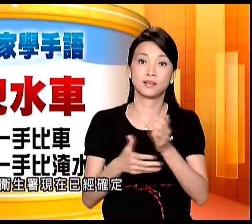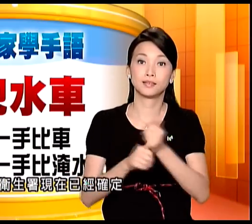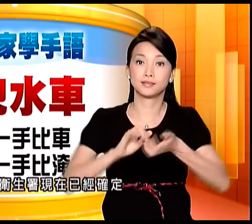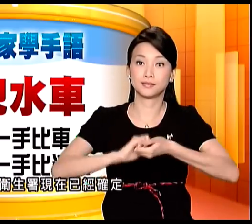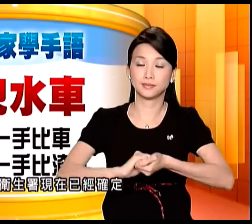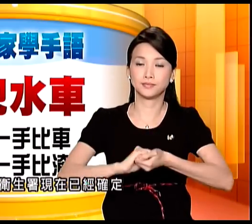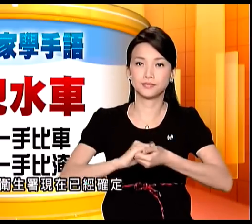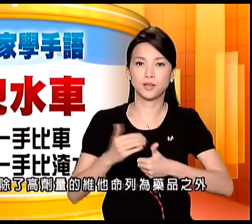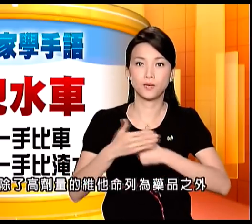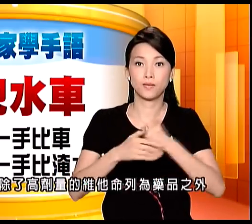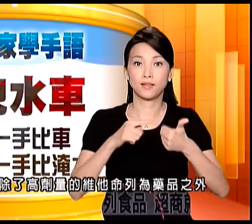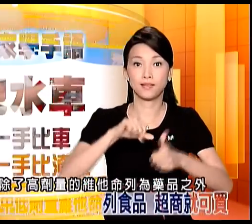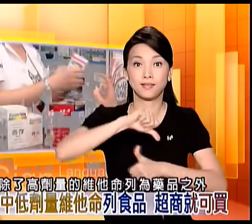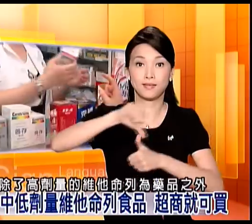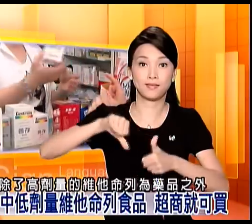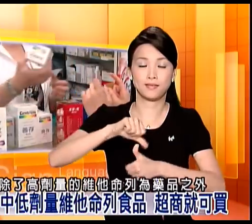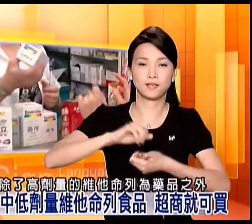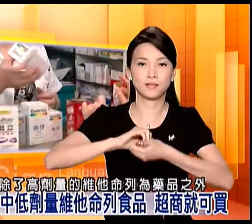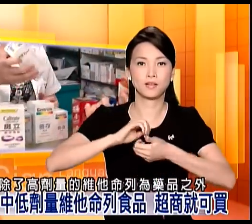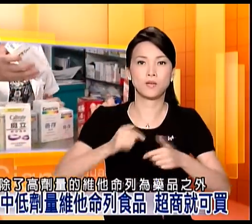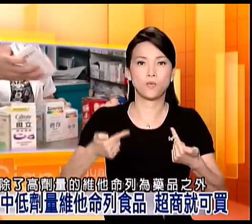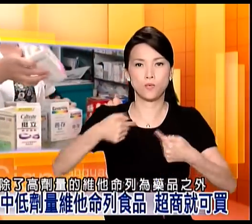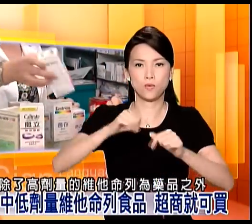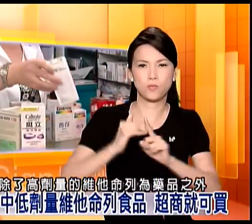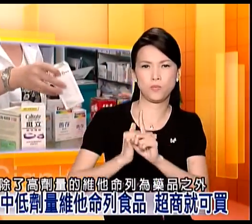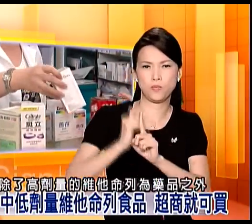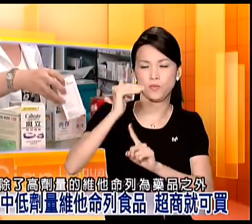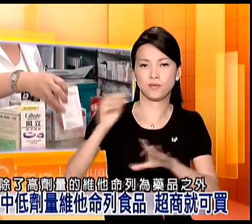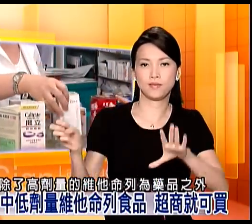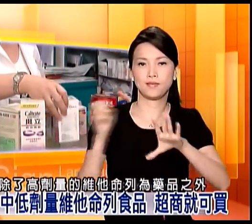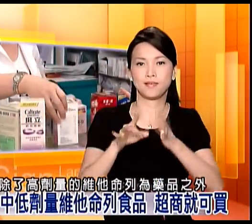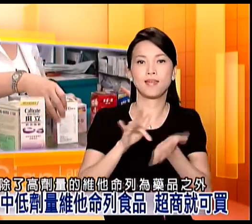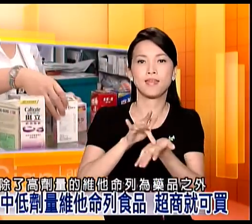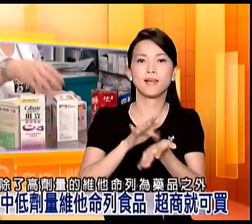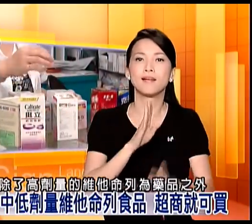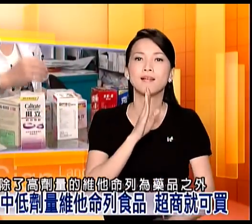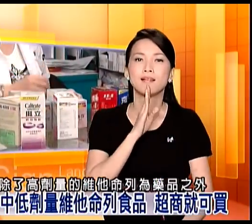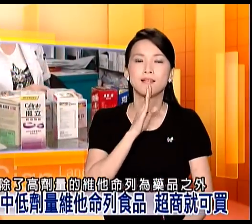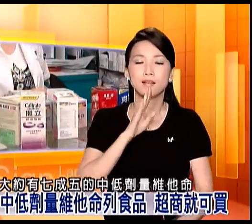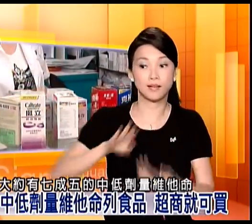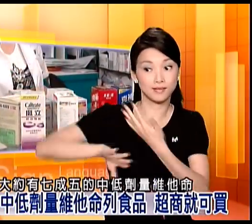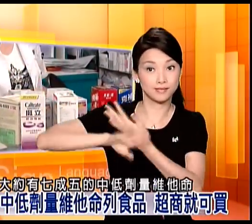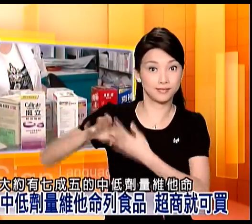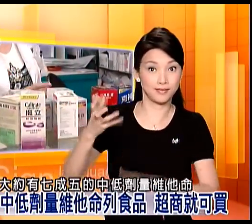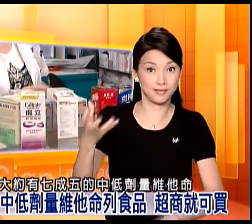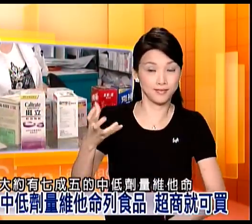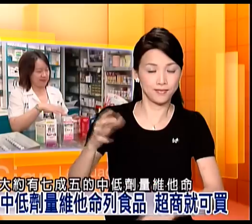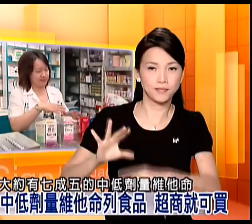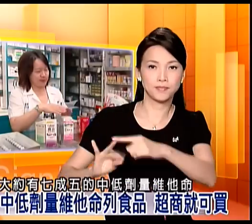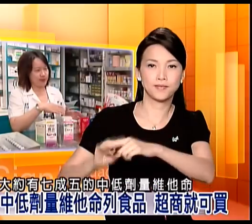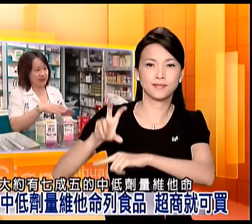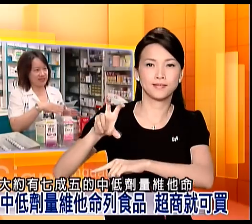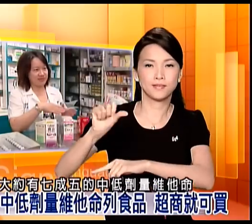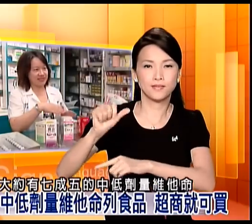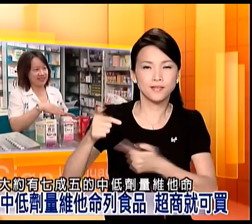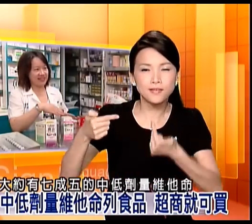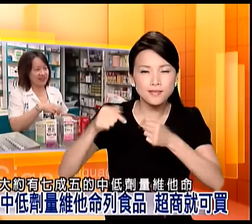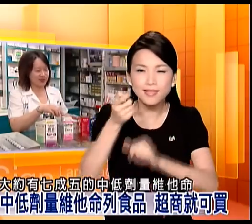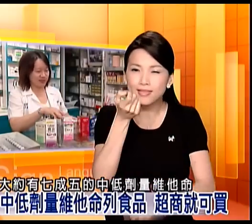经确定，除了高剂量的维他命列为药品之外，另外大约有75%的中低剂